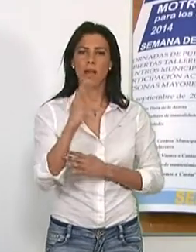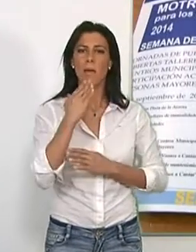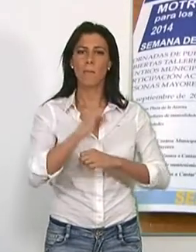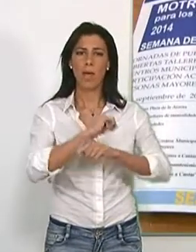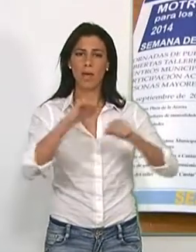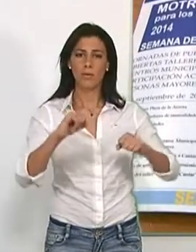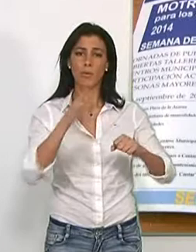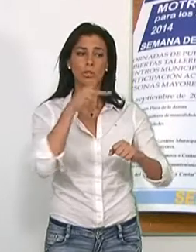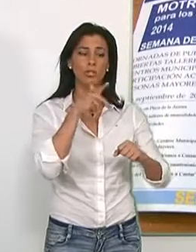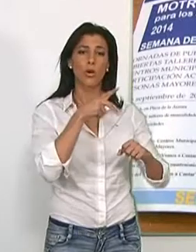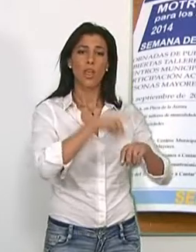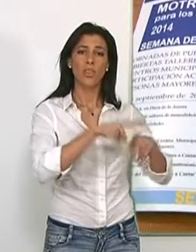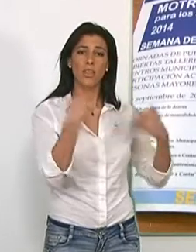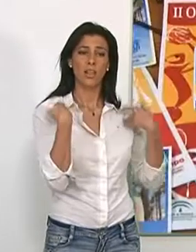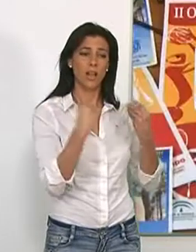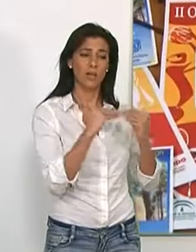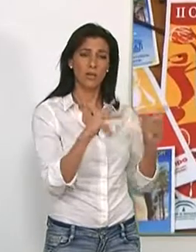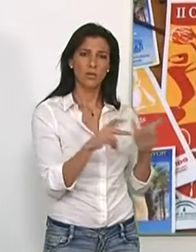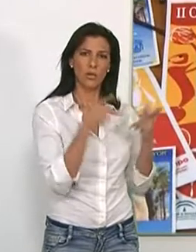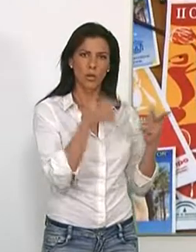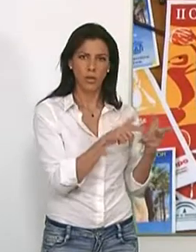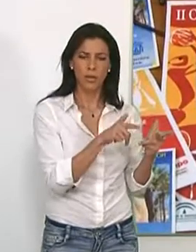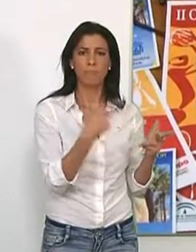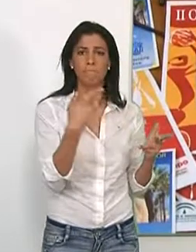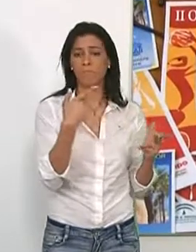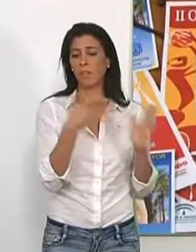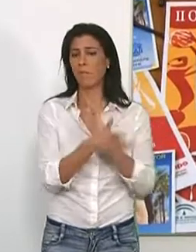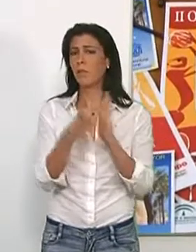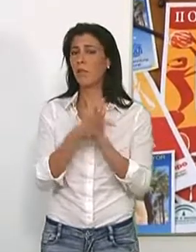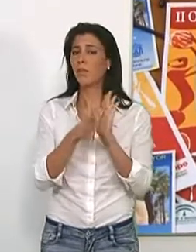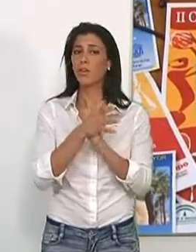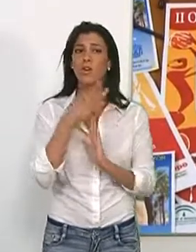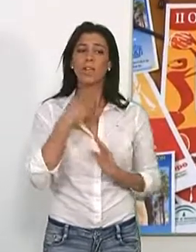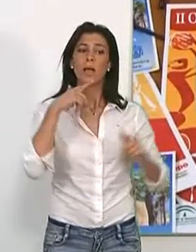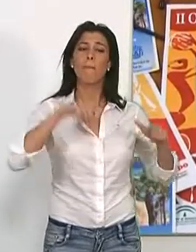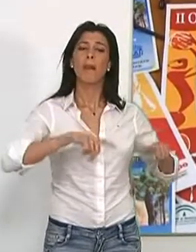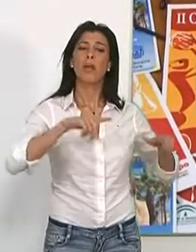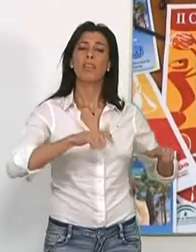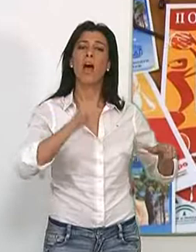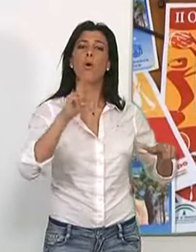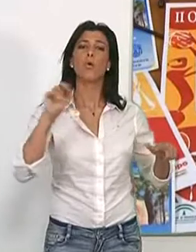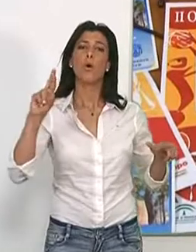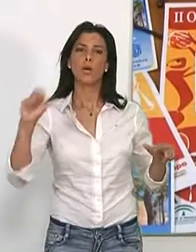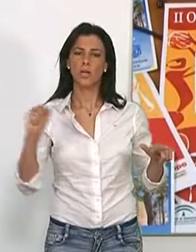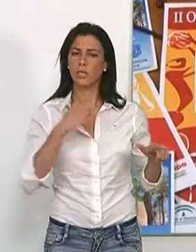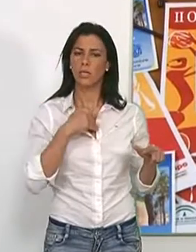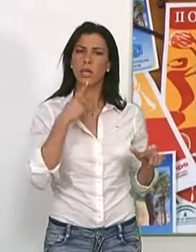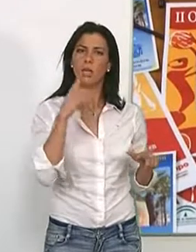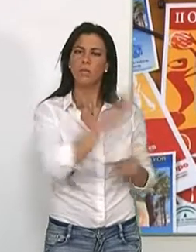mayor la idil de acción social ha indicado que se van a realizar en la Plaza de la Aurora una jornadas de